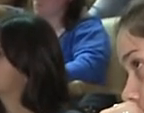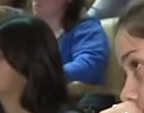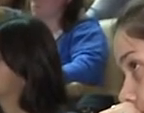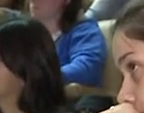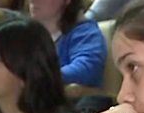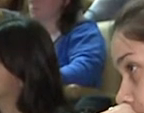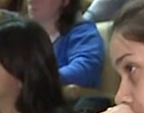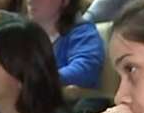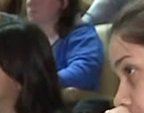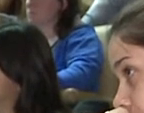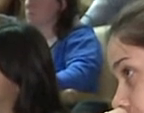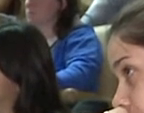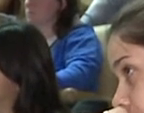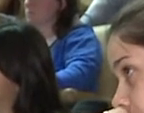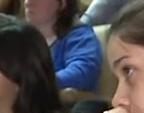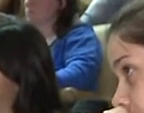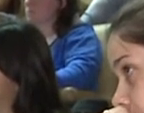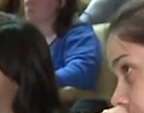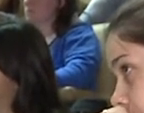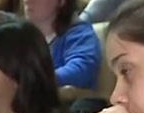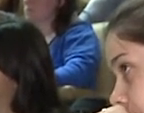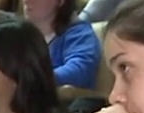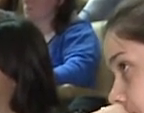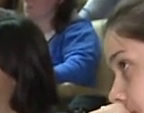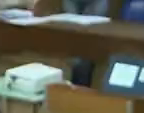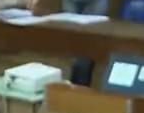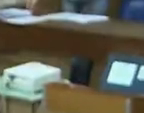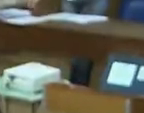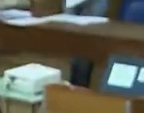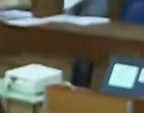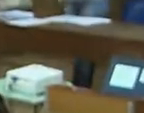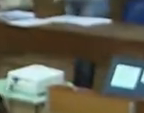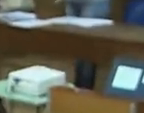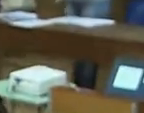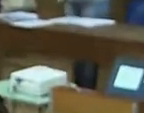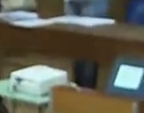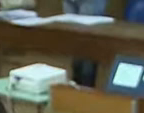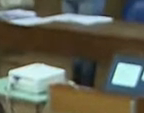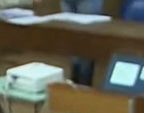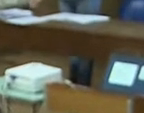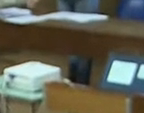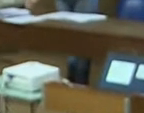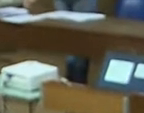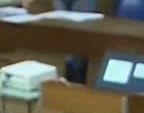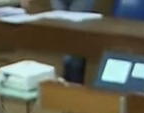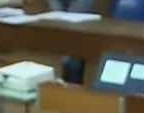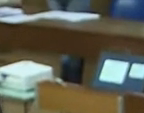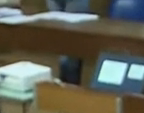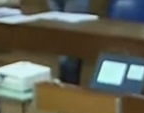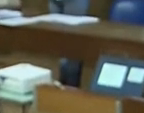la Secretaría de Bienestar, especialmente dirigidos para miembros puntualmente del personal de la universidad. Y